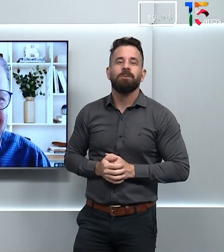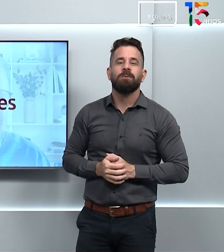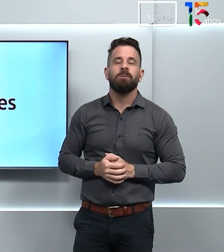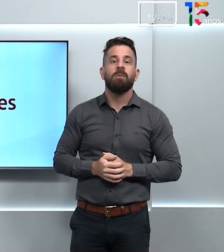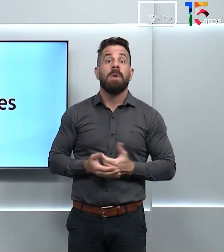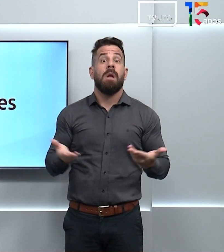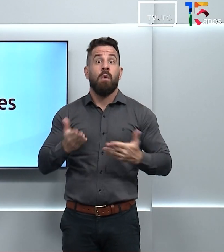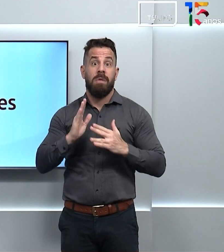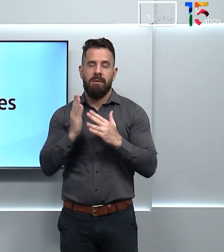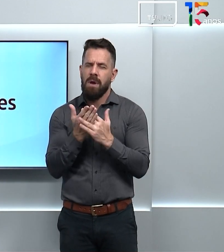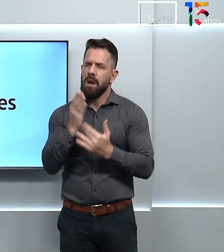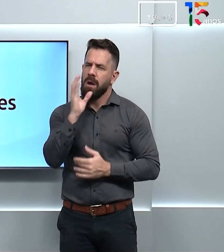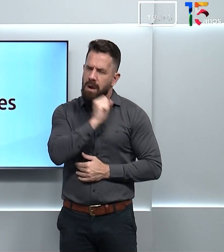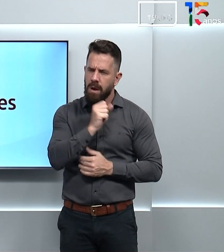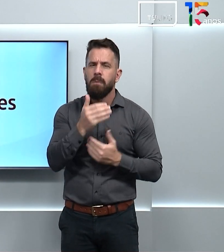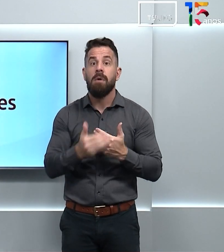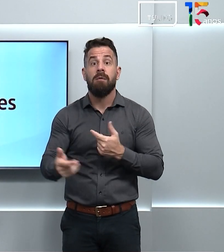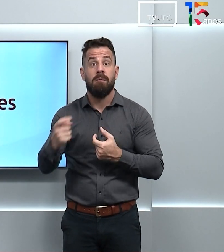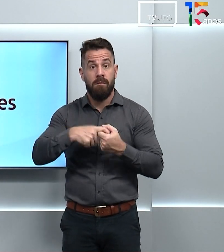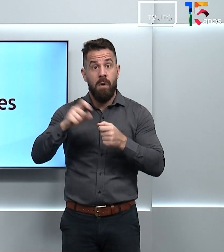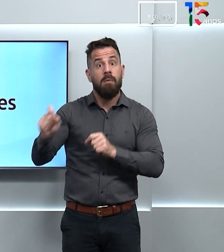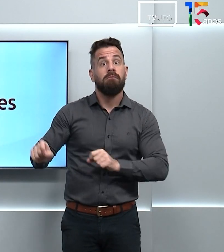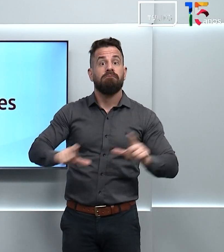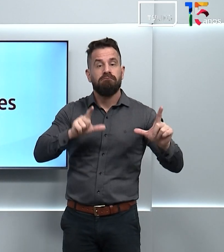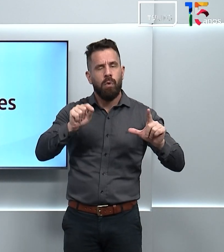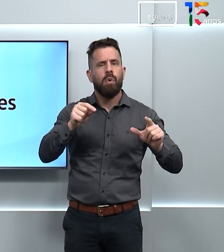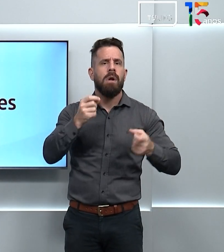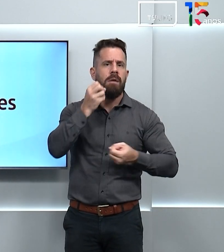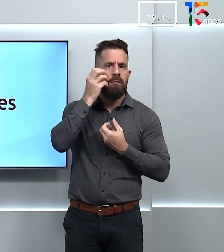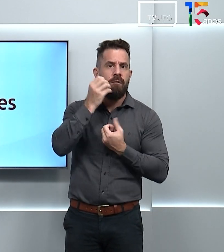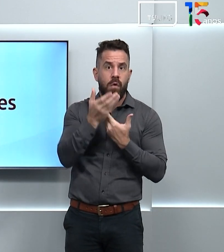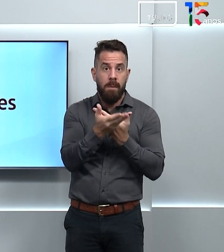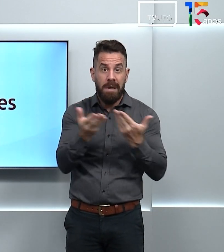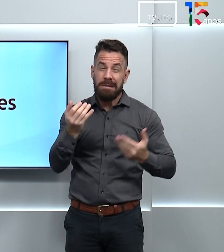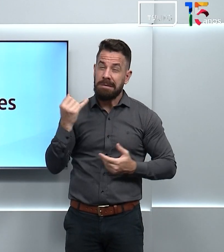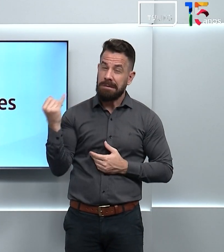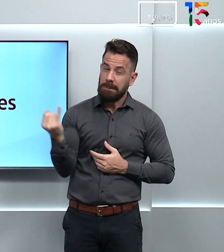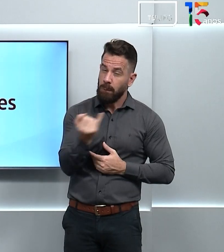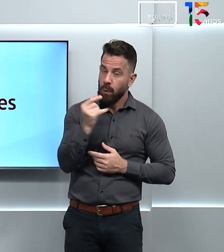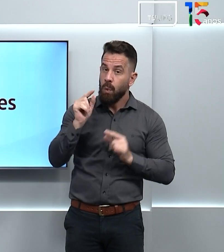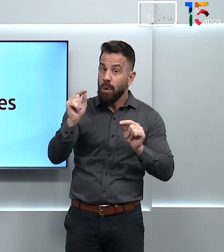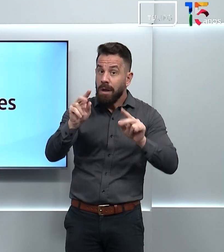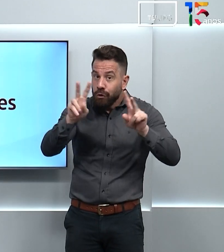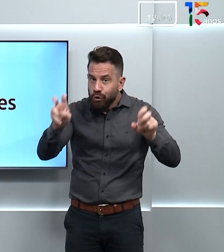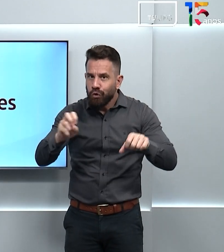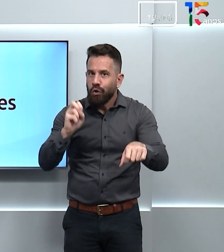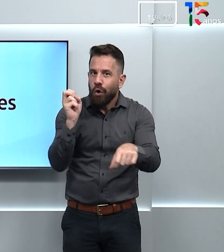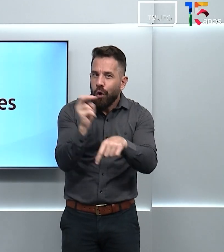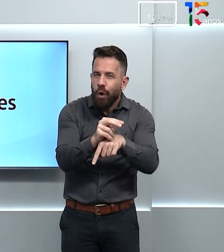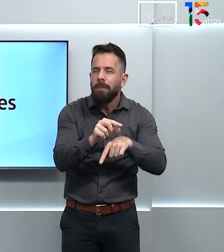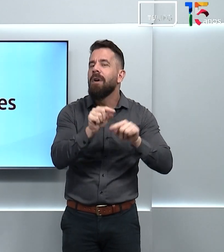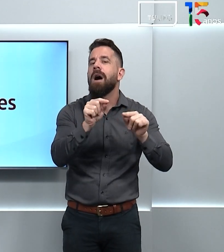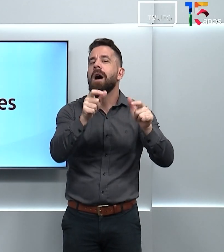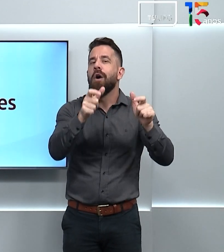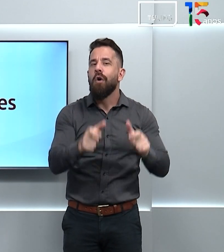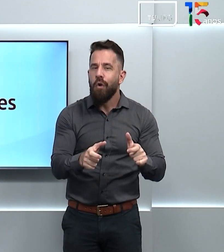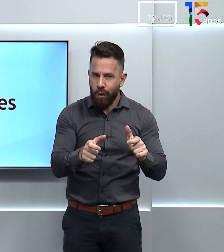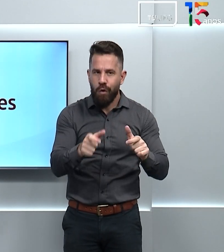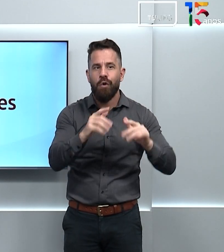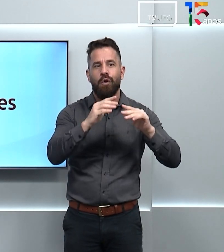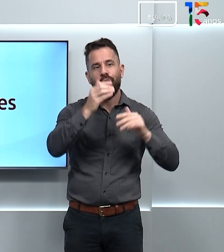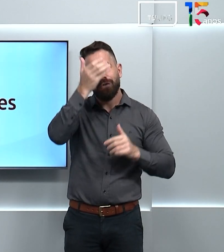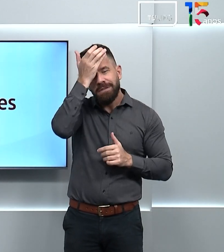Agora a gente vai para um rápido intervalo. Daqui a pouco tem informações importantes para você que está esperando por vagas no CEMEIS e no SEIS, aqui da